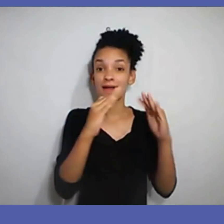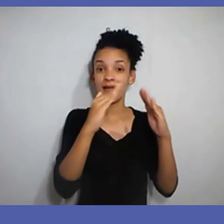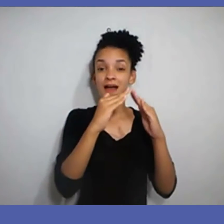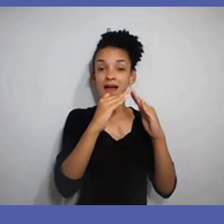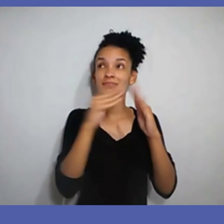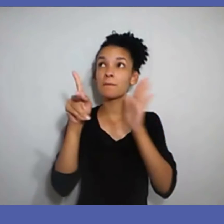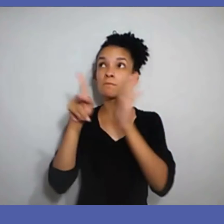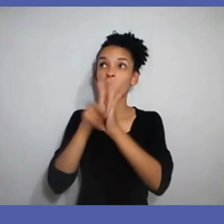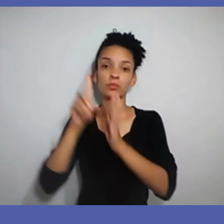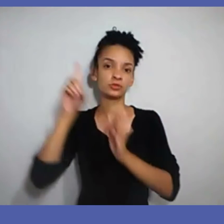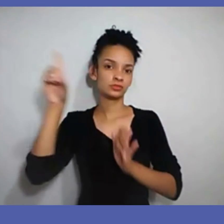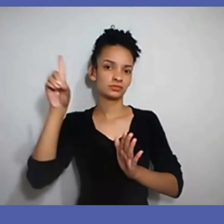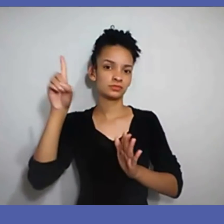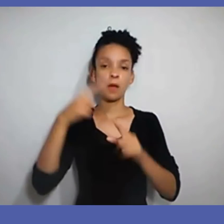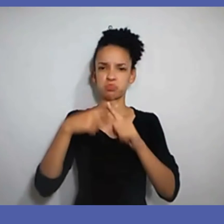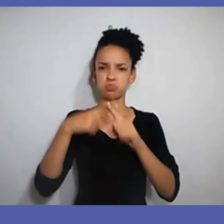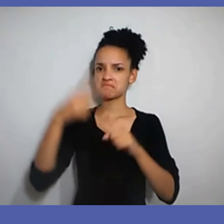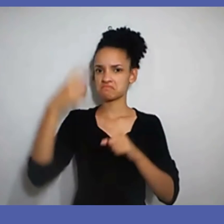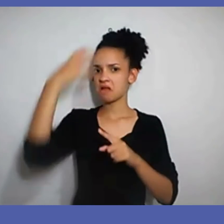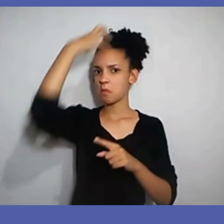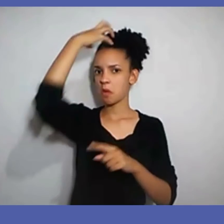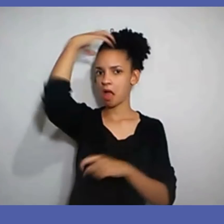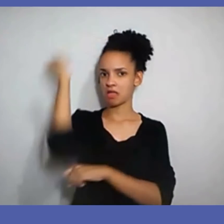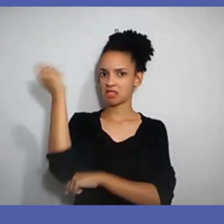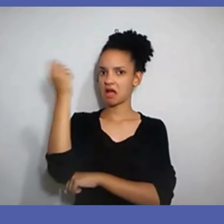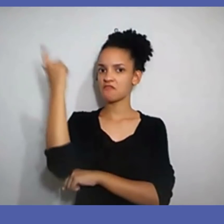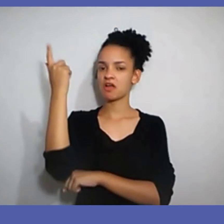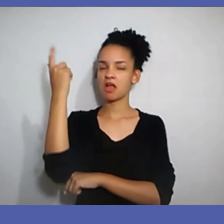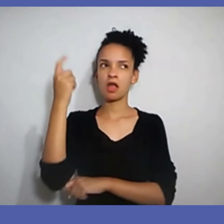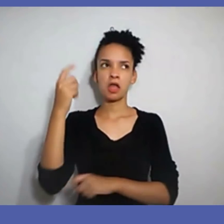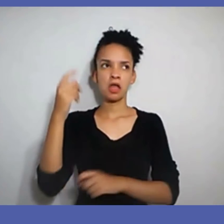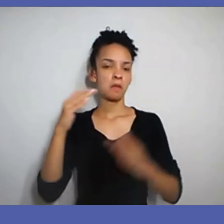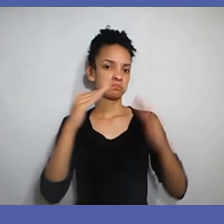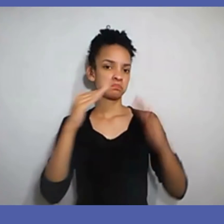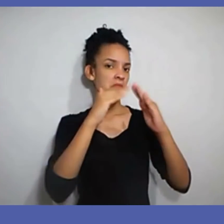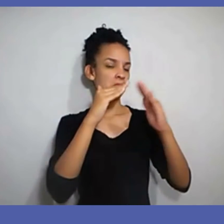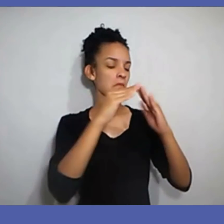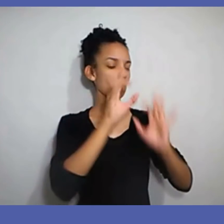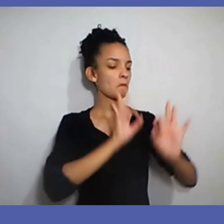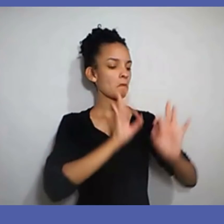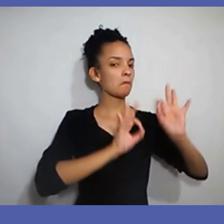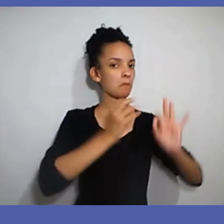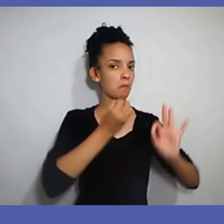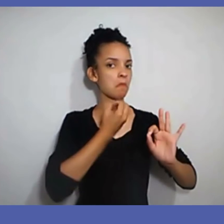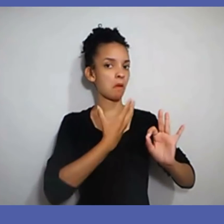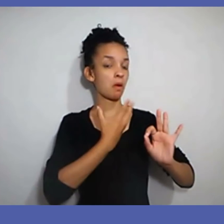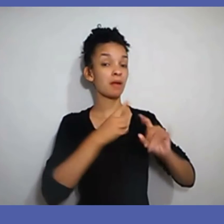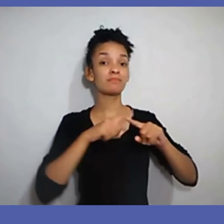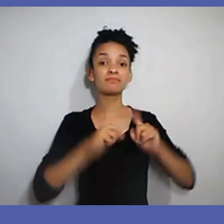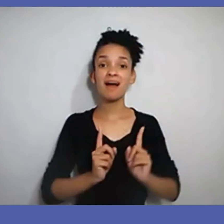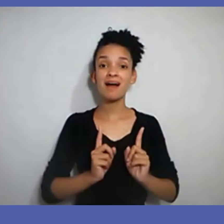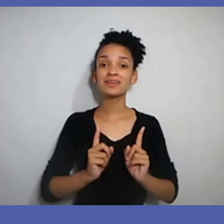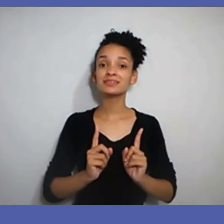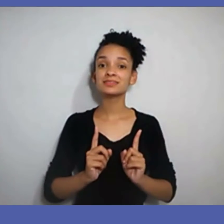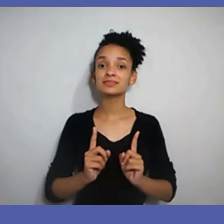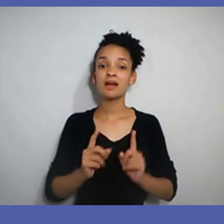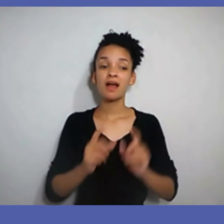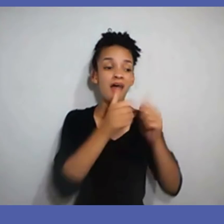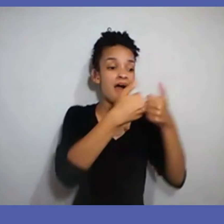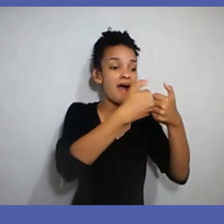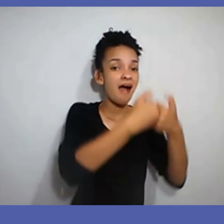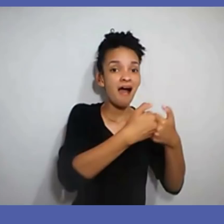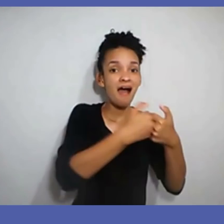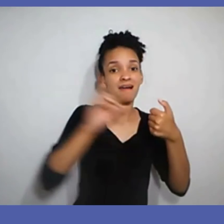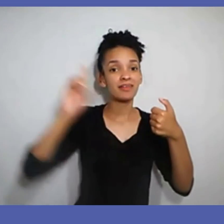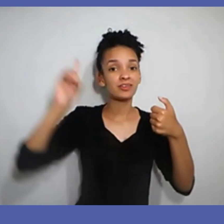belo palácio de cedros, mas Deus, a arca de Deus estava numa tenda. Então Deus disse através